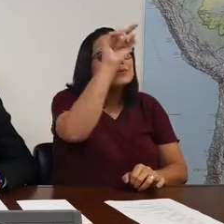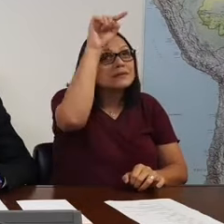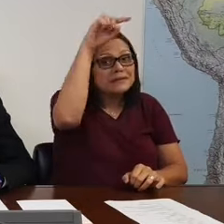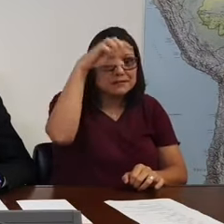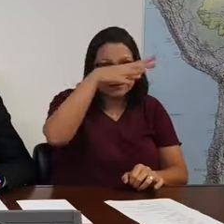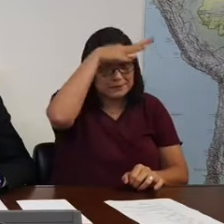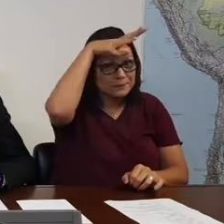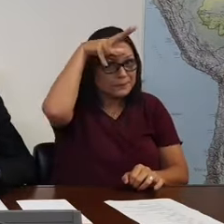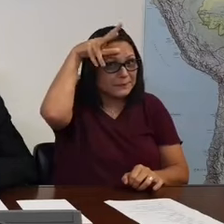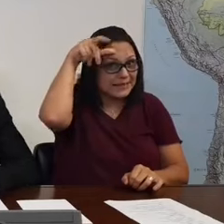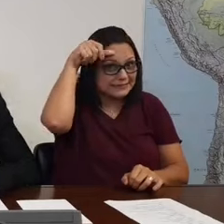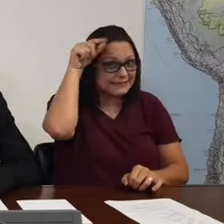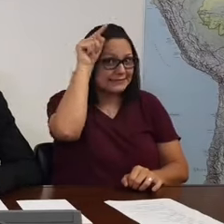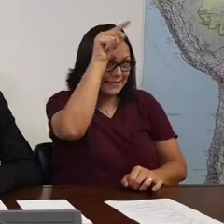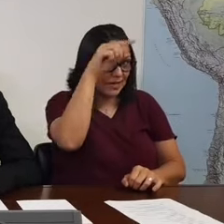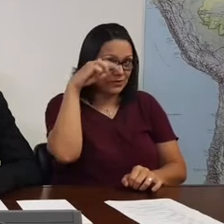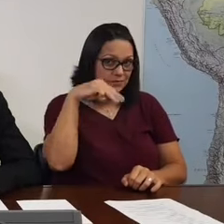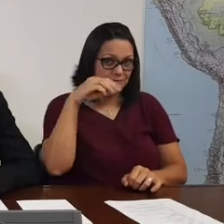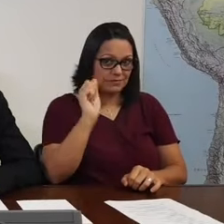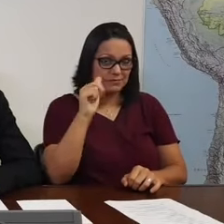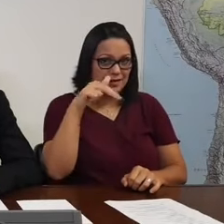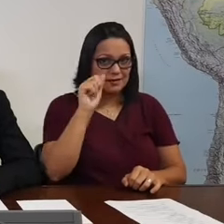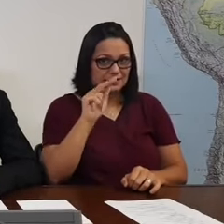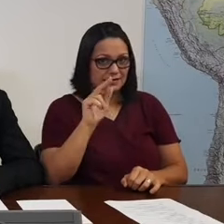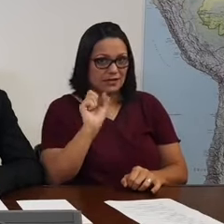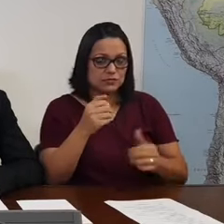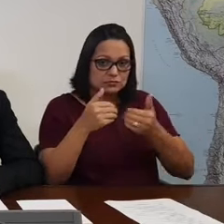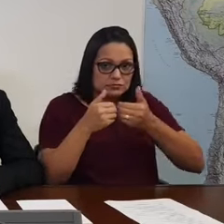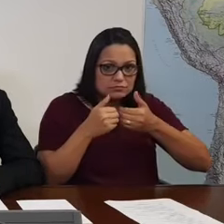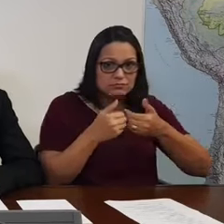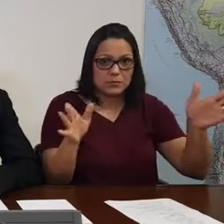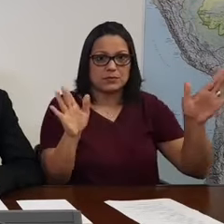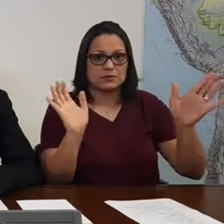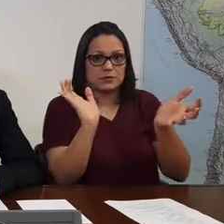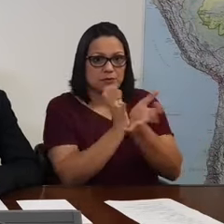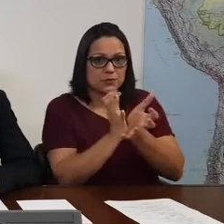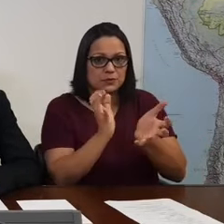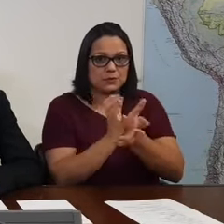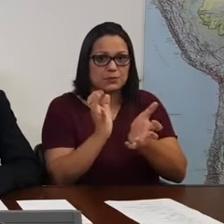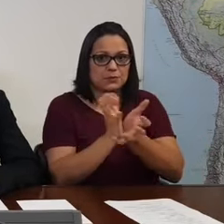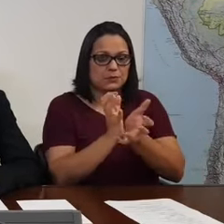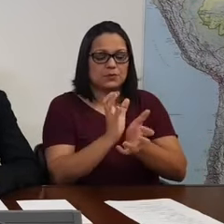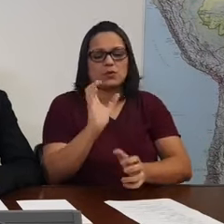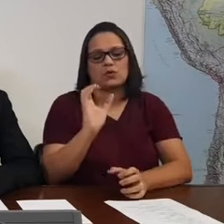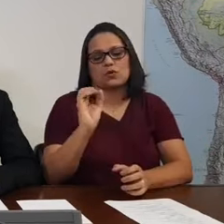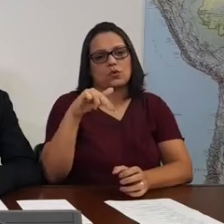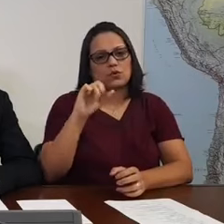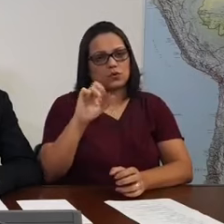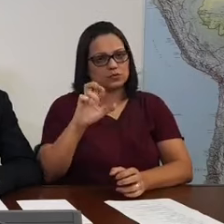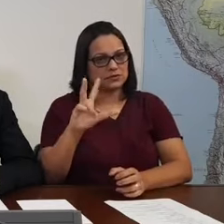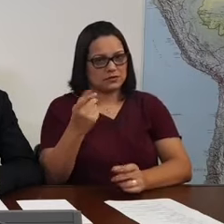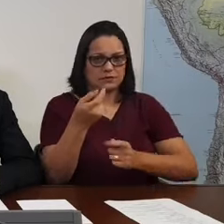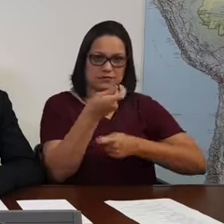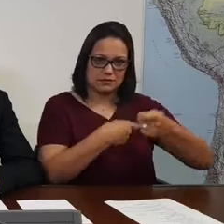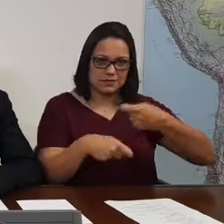estive lá para abrir aqui o Conselho de Administração